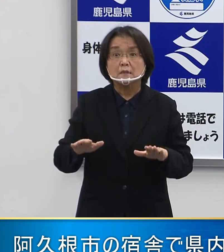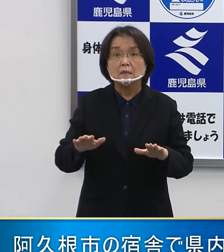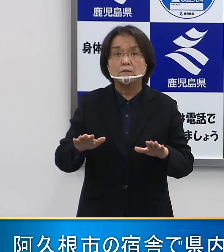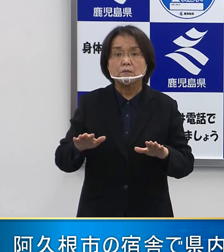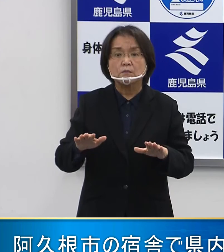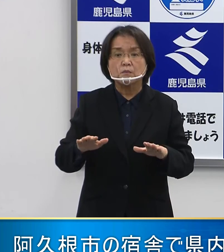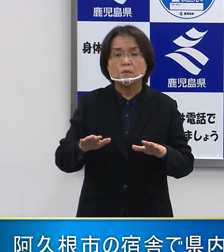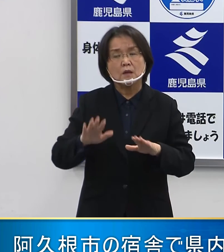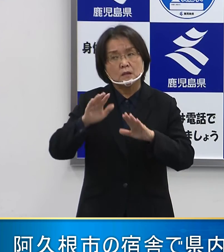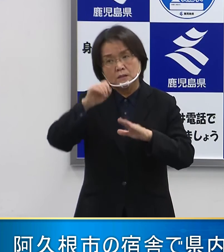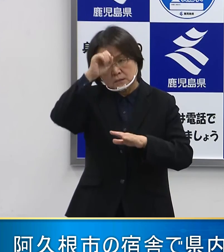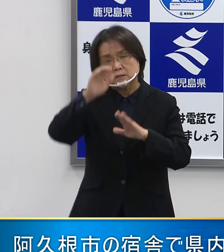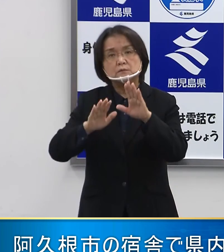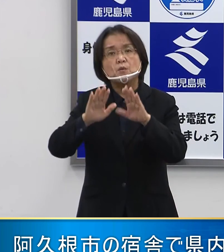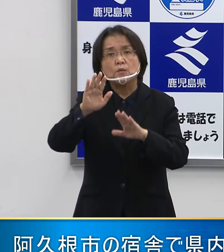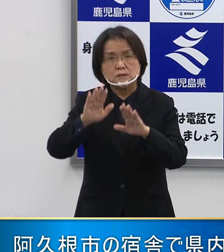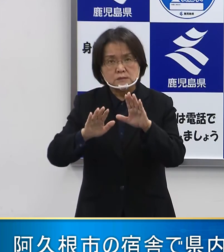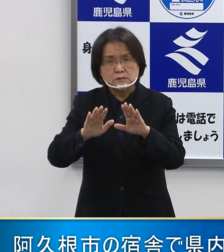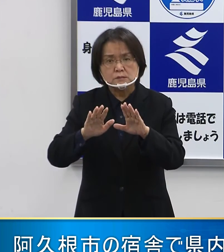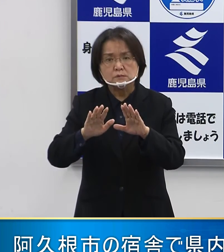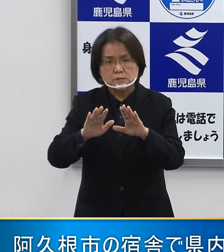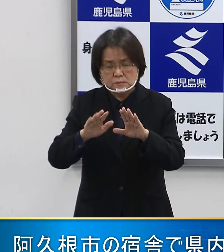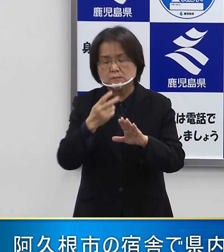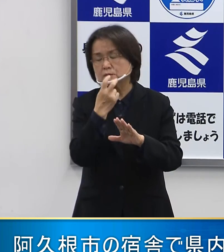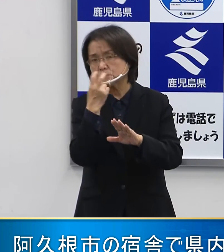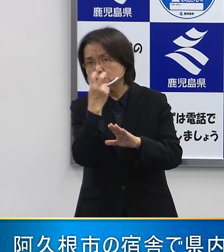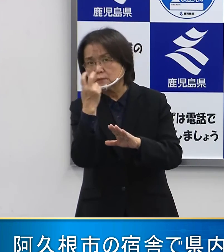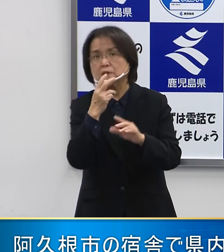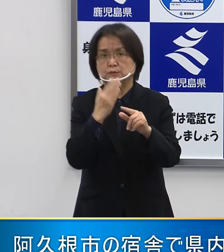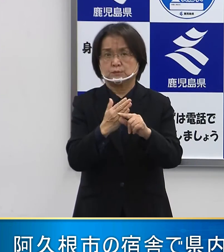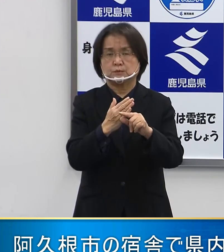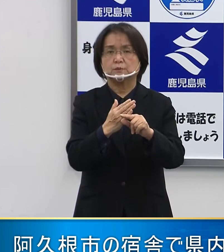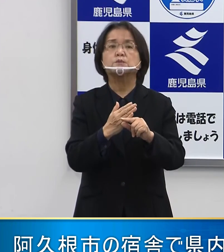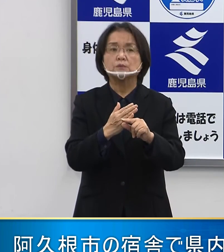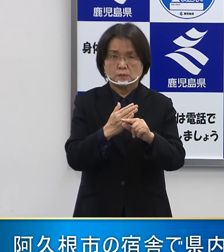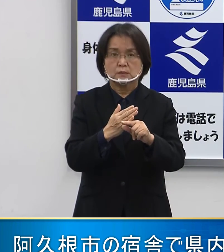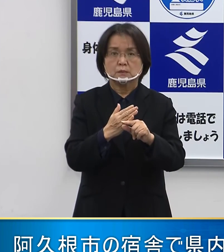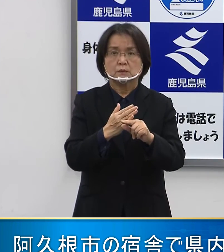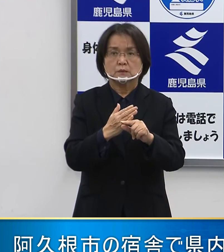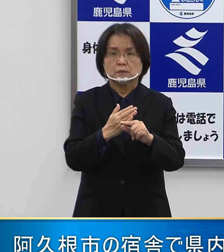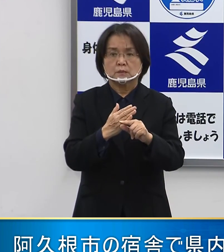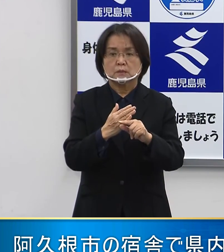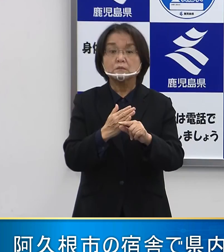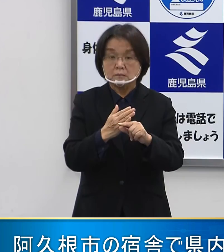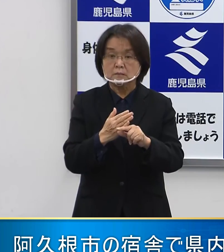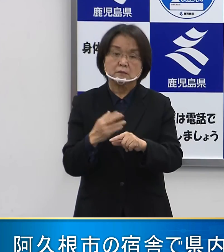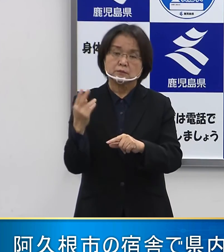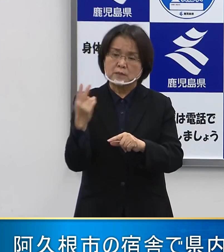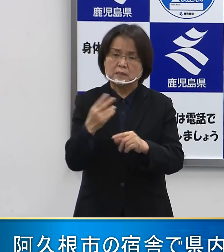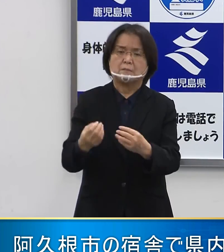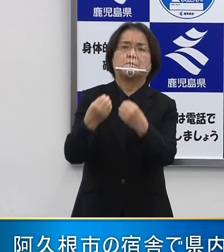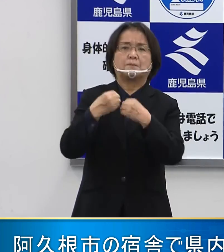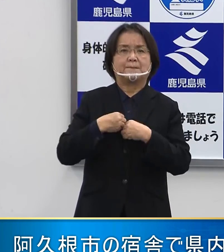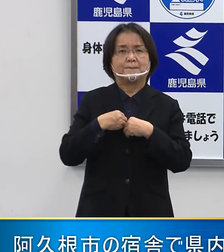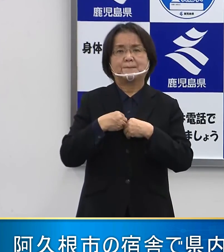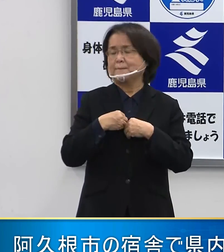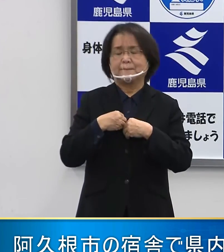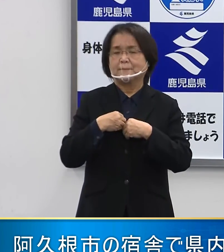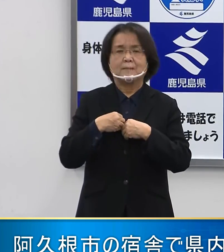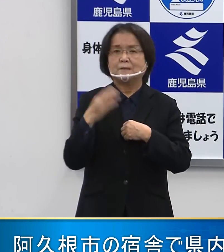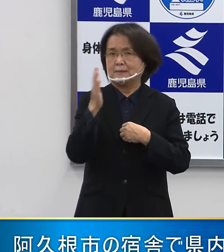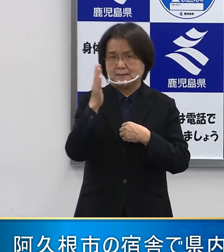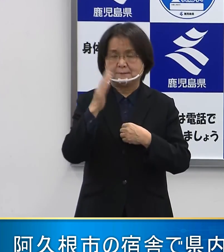症状海峡等については調査中です以上採用生の方はいらっしゃいません